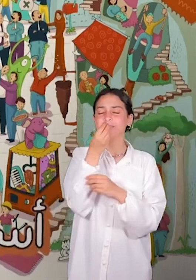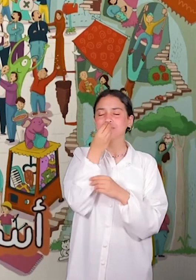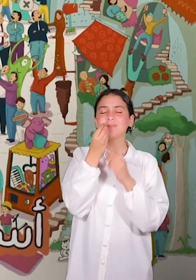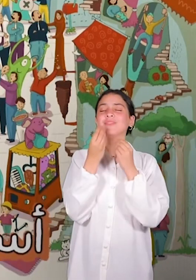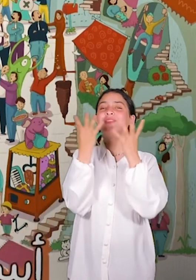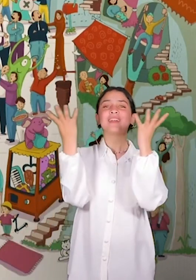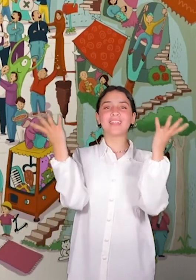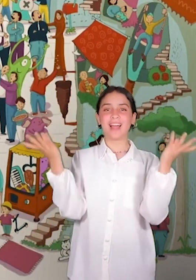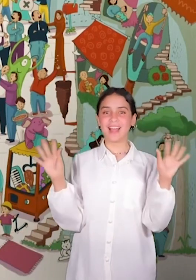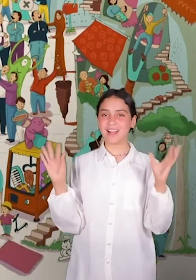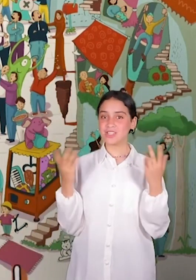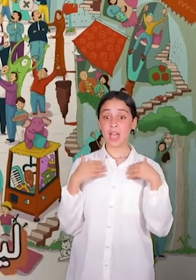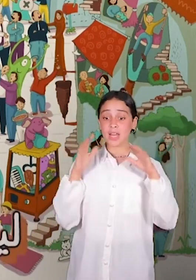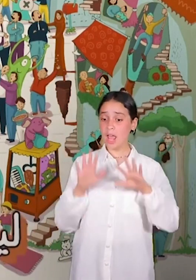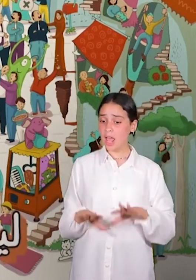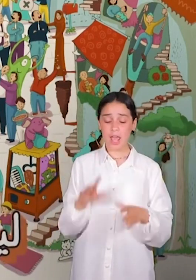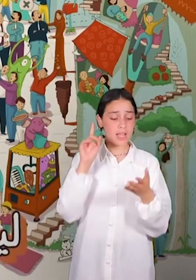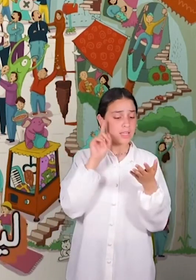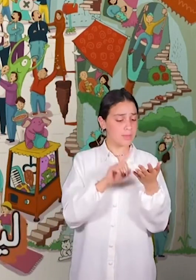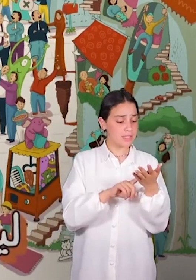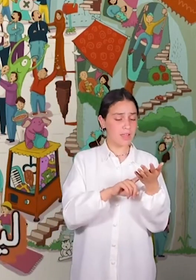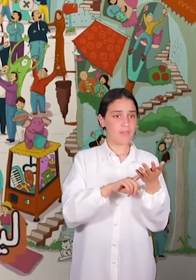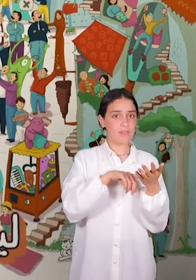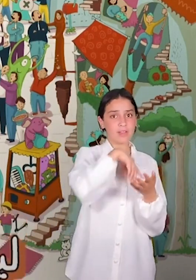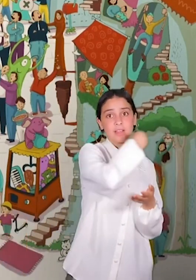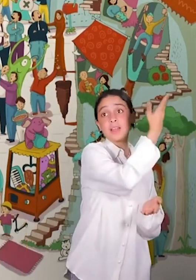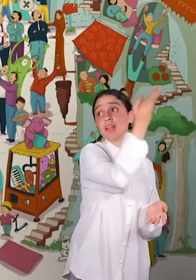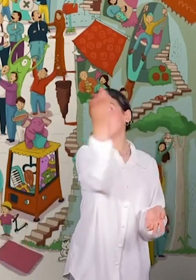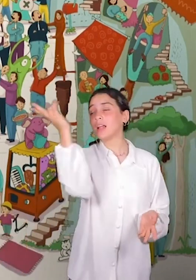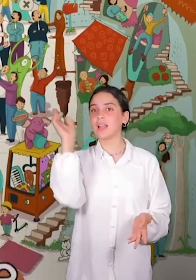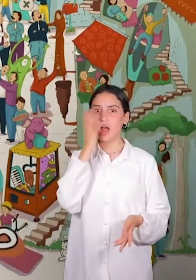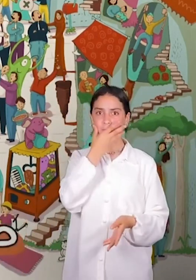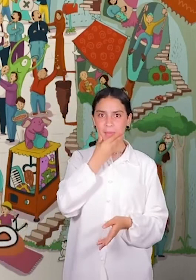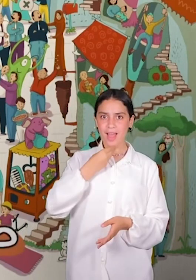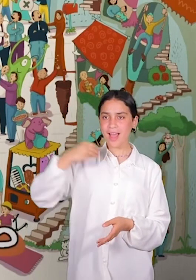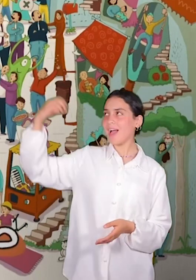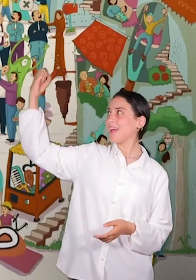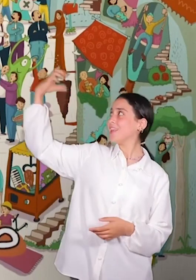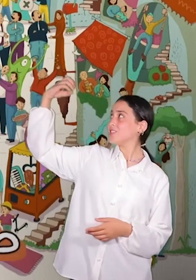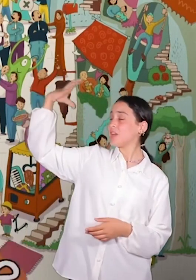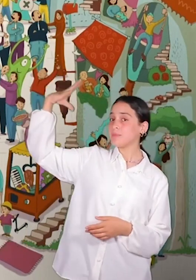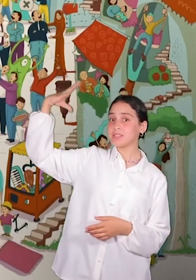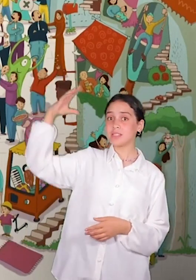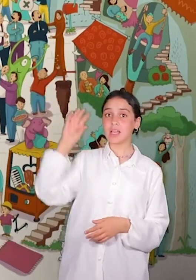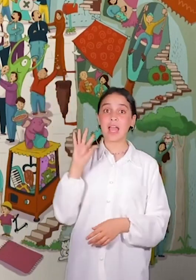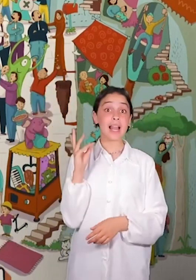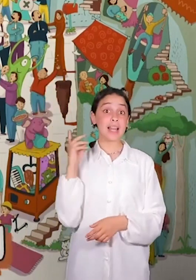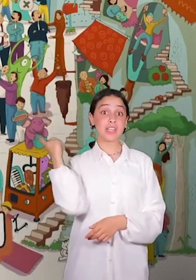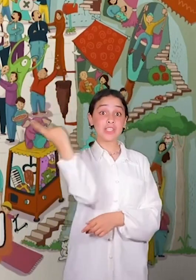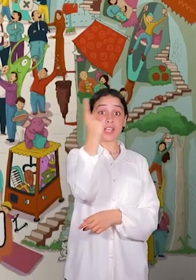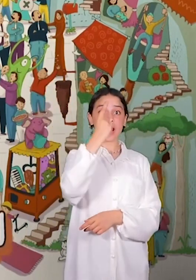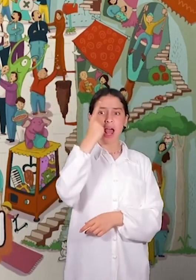ورد وأشوفه فتح ليش أنا قاعد بالصف طلعوا مع أحلى الشمس